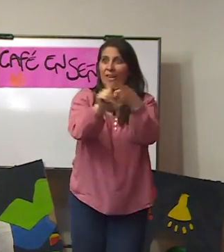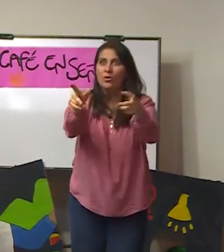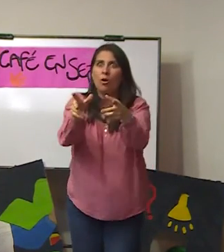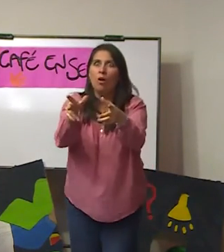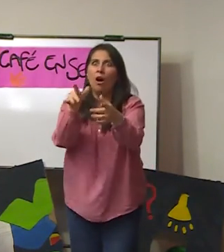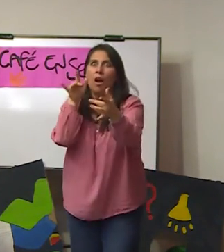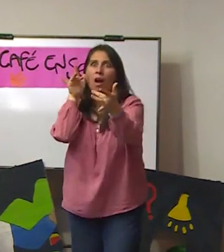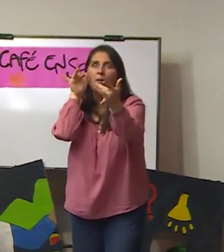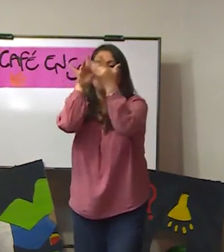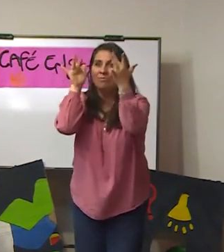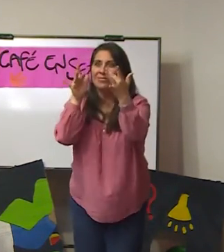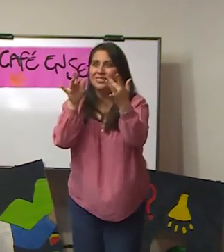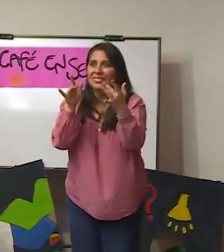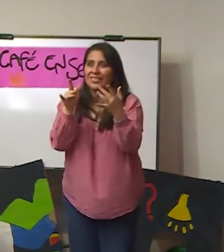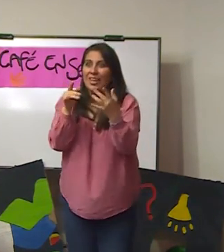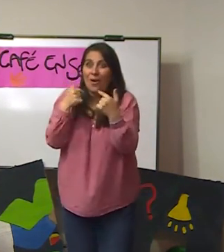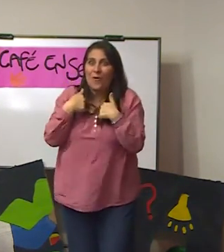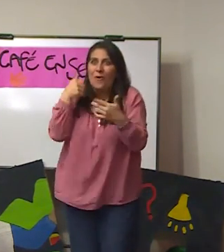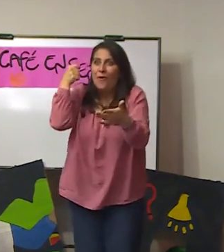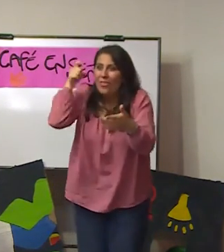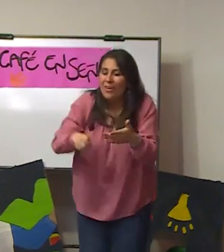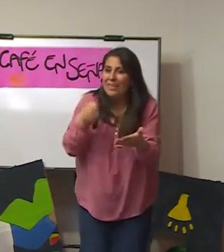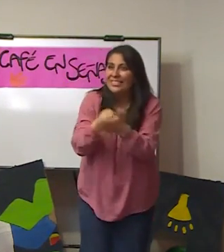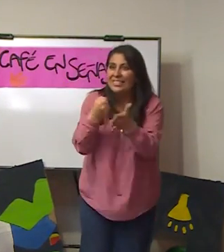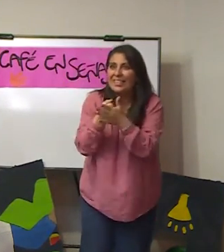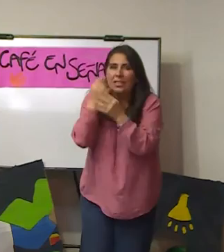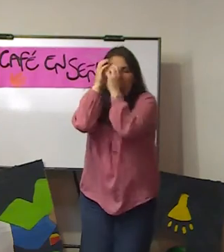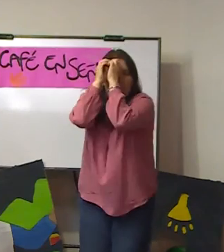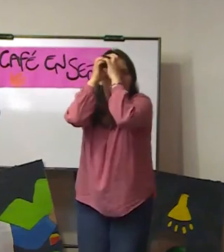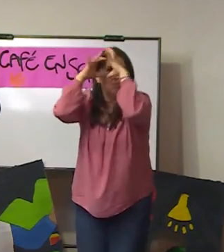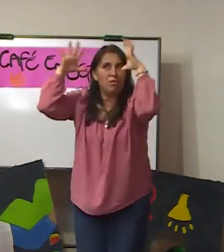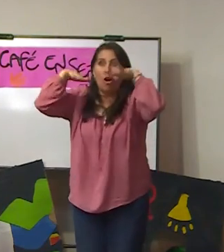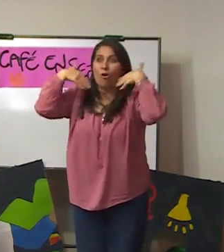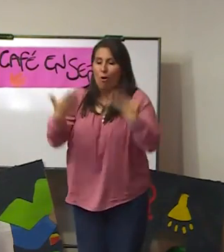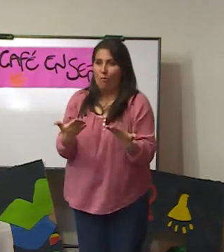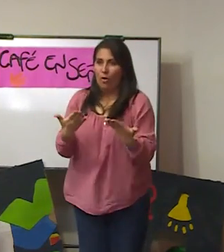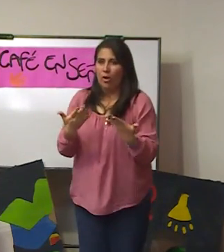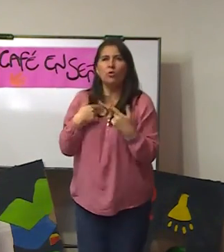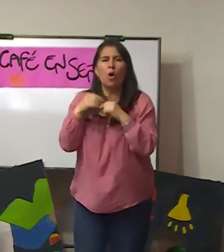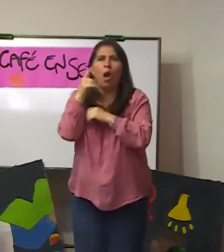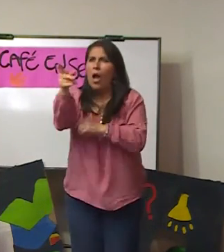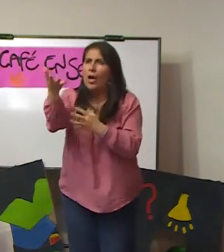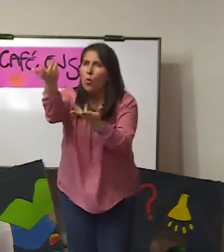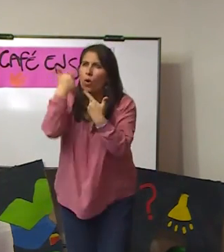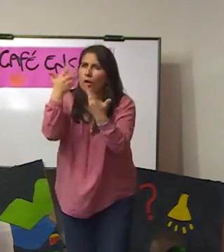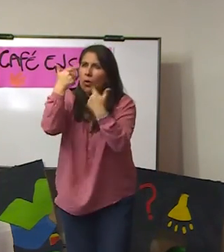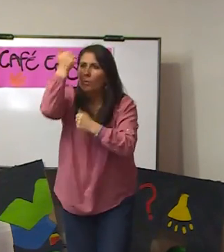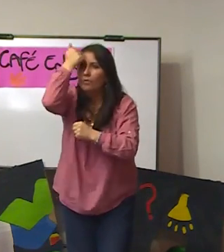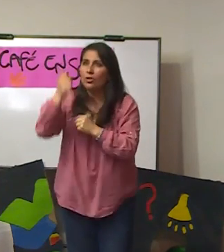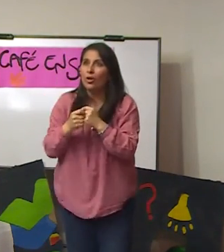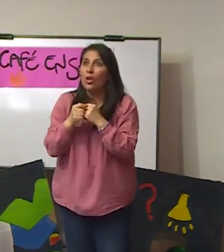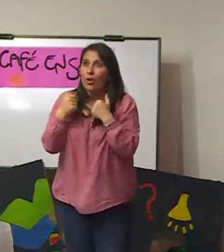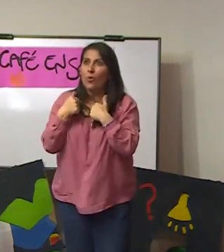Siempre trata como de imaginarse la cuestión. Entonces, uy, sí, chévere la cuestión